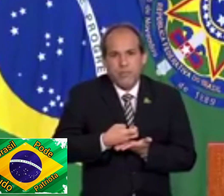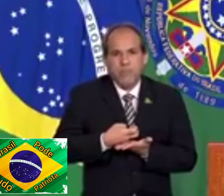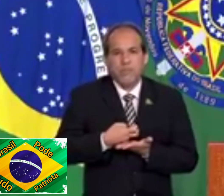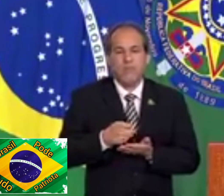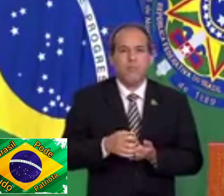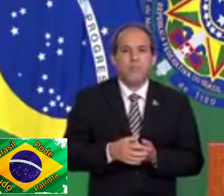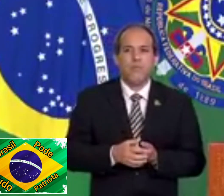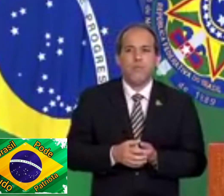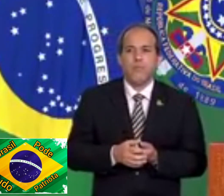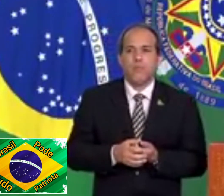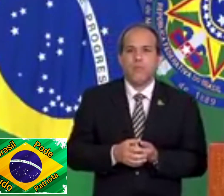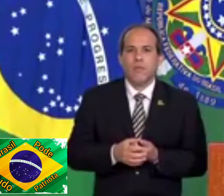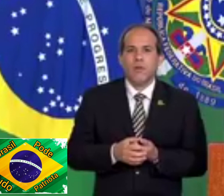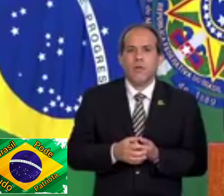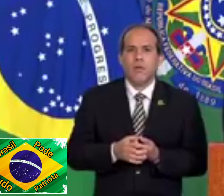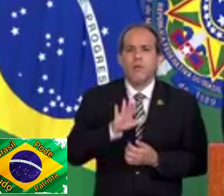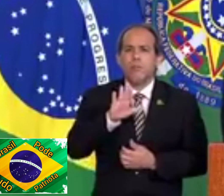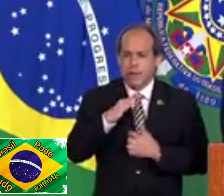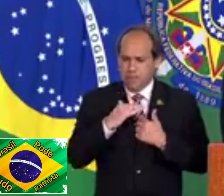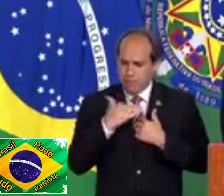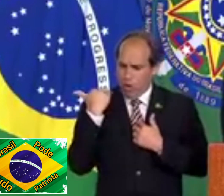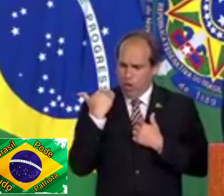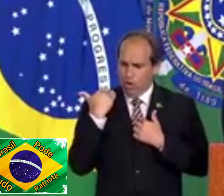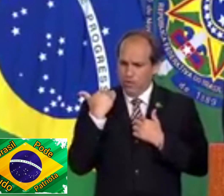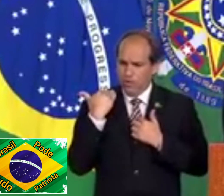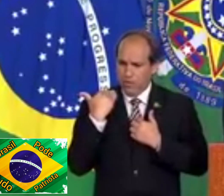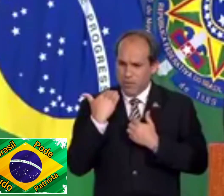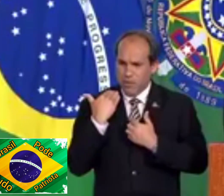O que é ver a morte de perto?